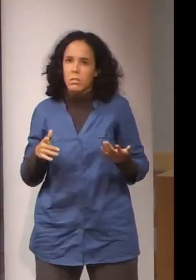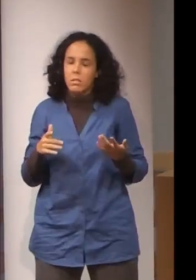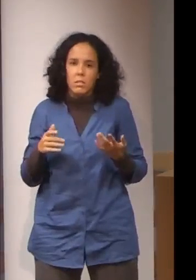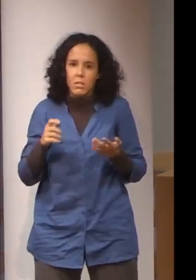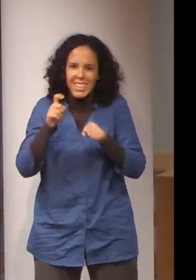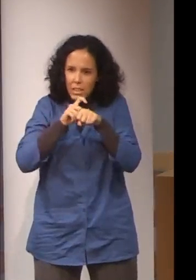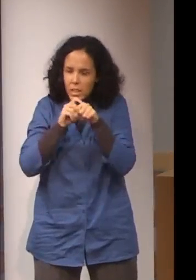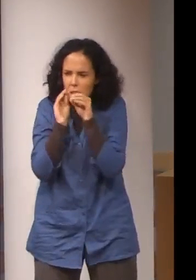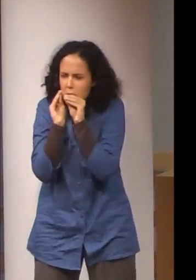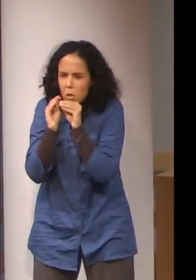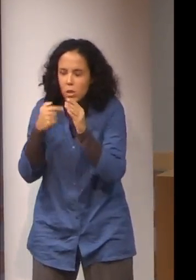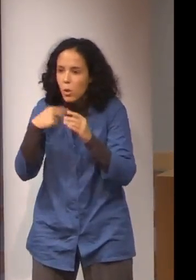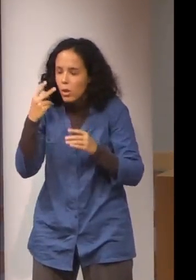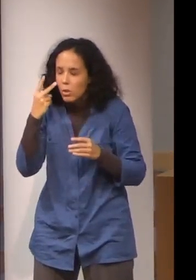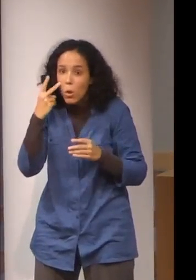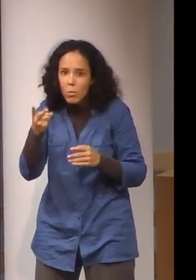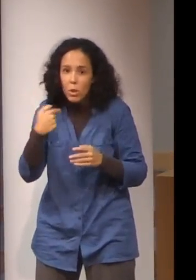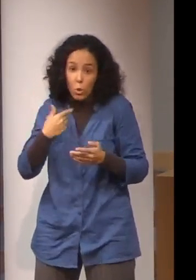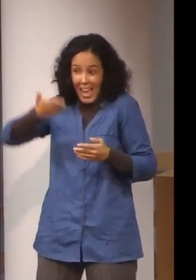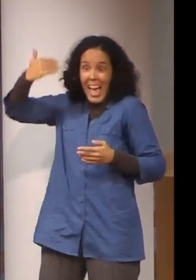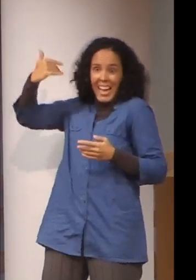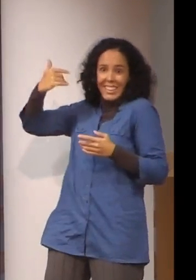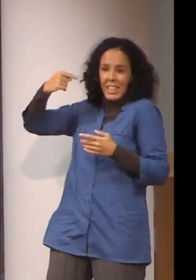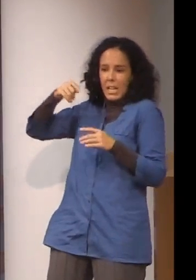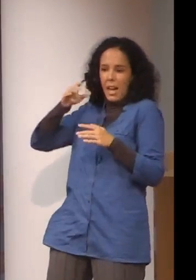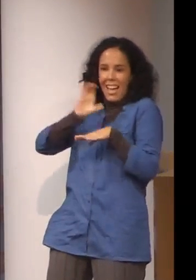y que faltan todavía muchas por descubrir.